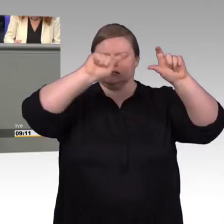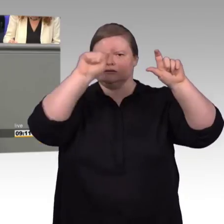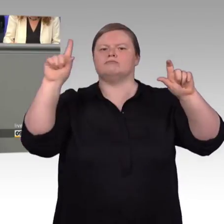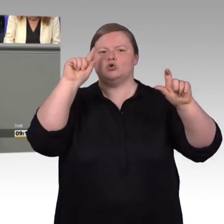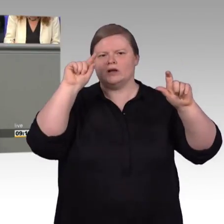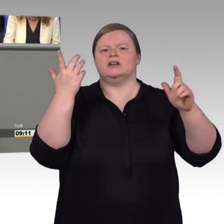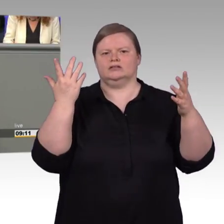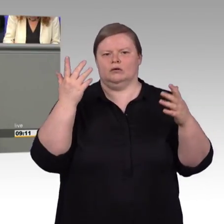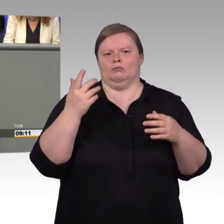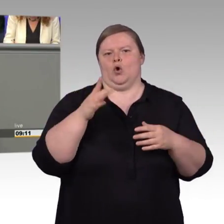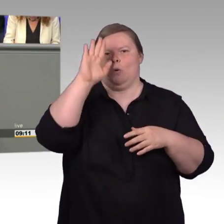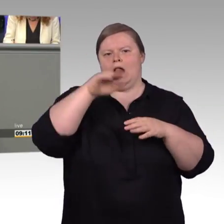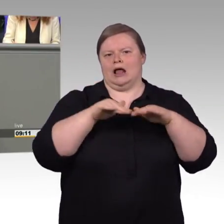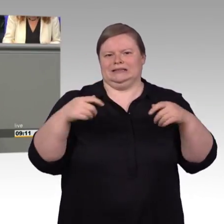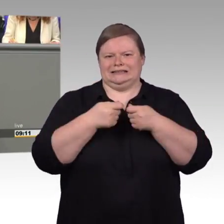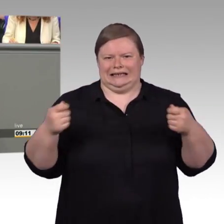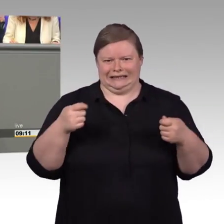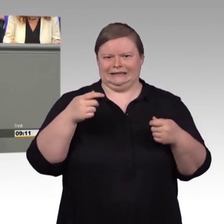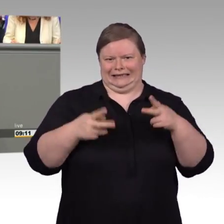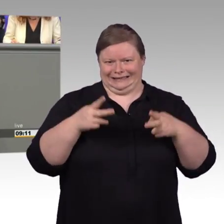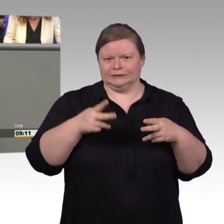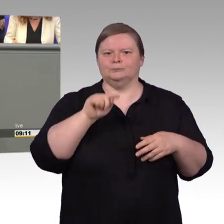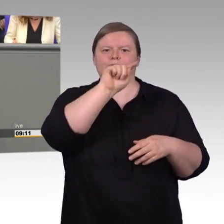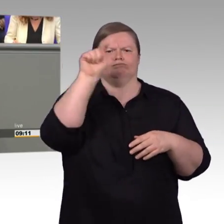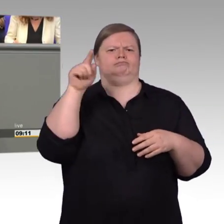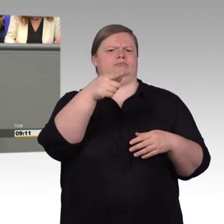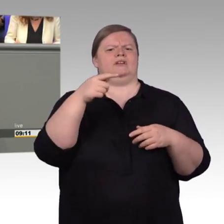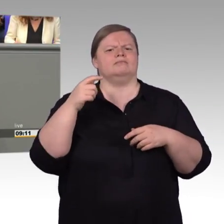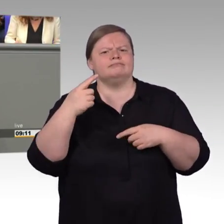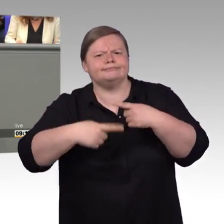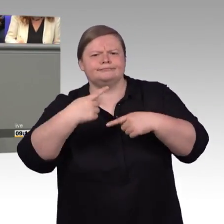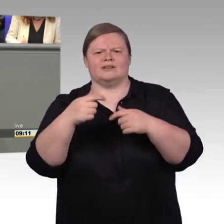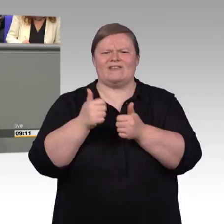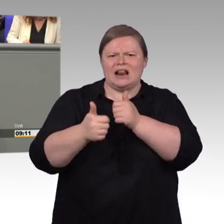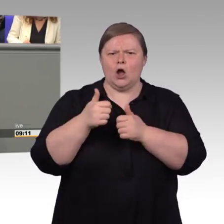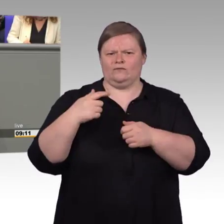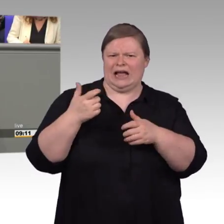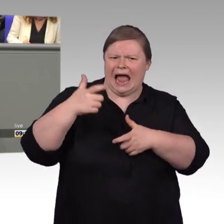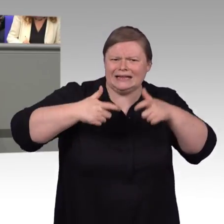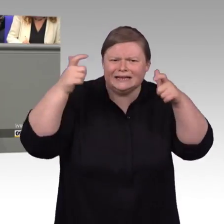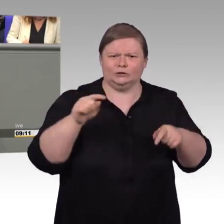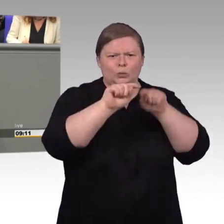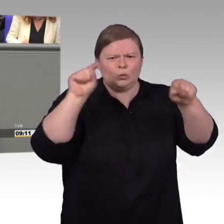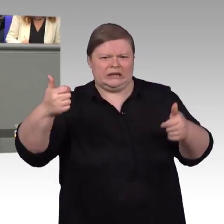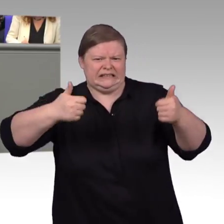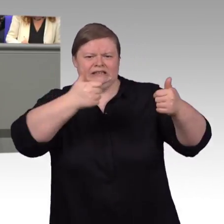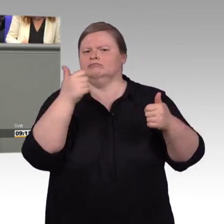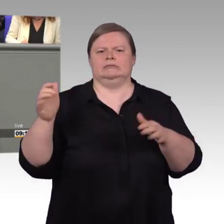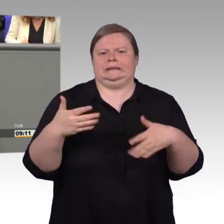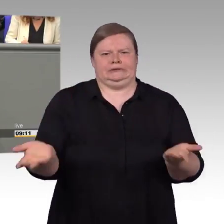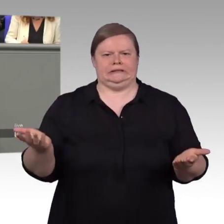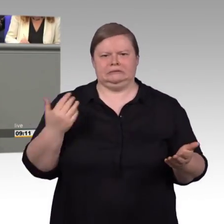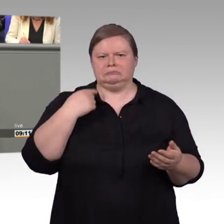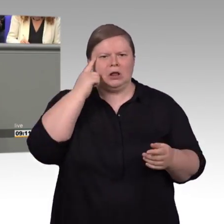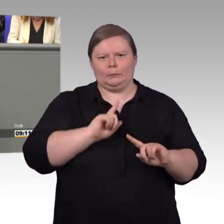wichtige Verbesserung, können noch am Tag der mündlichen Verhandlung vom Musterverfahren zurücktreten und individuell klagen. Und